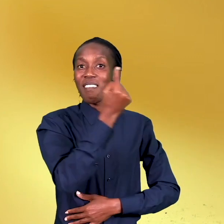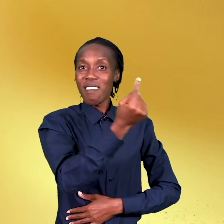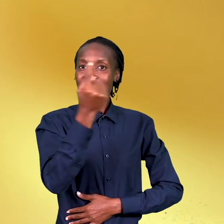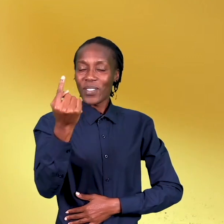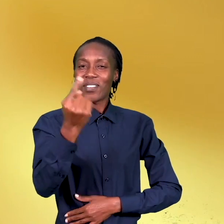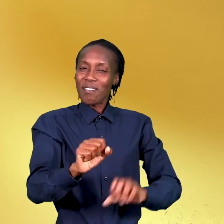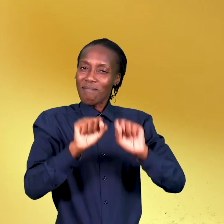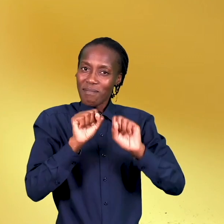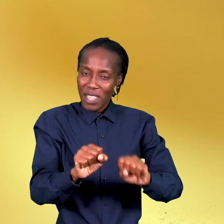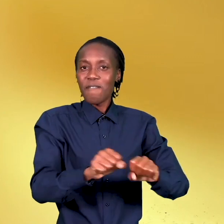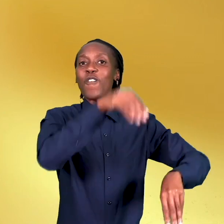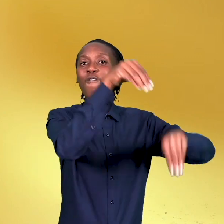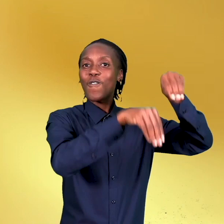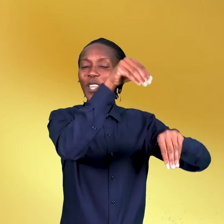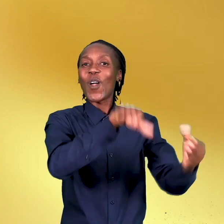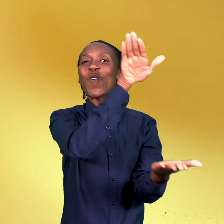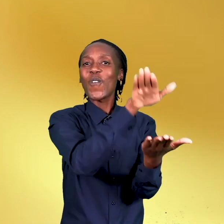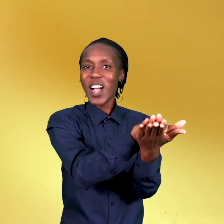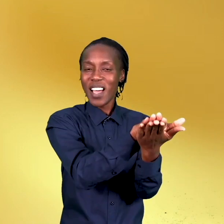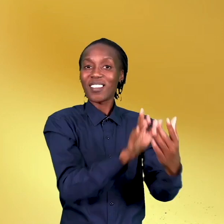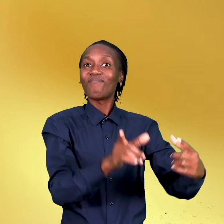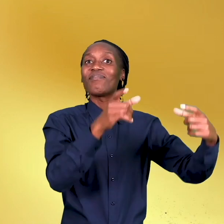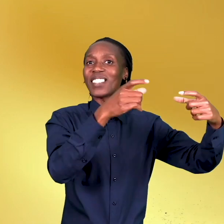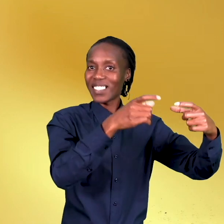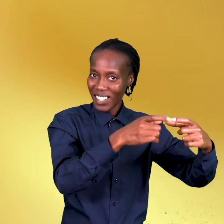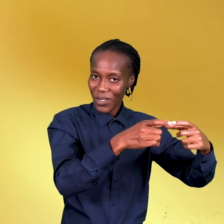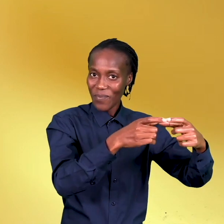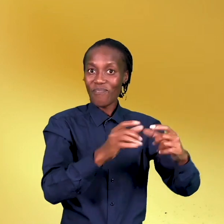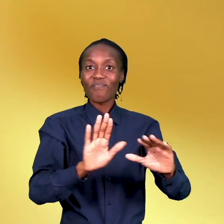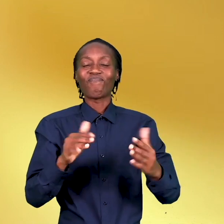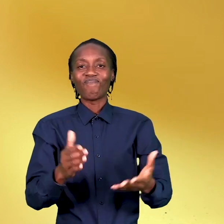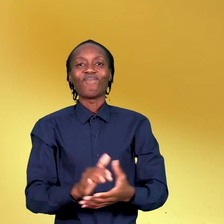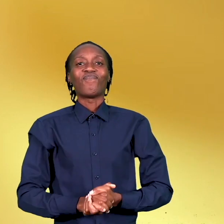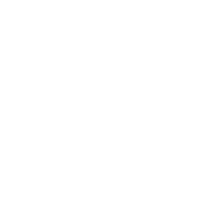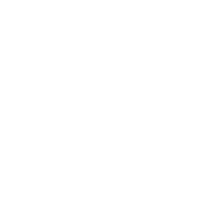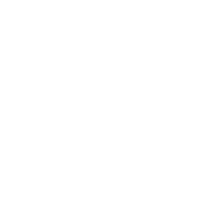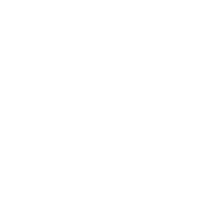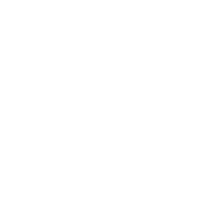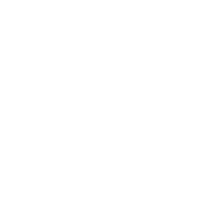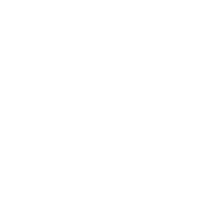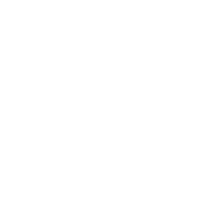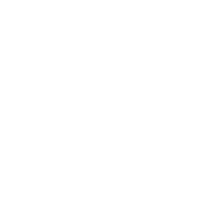cada eleitor deve votar no posto de recenseamento onde se recenseou.